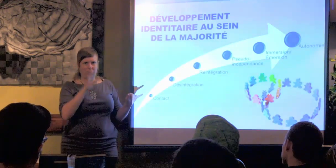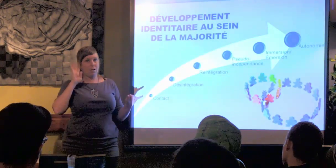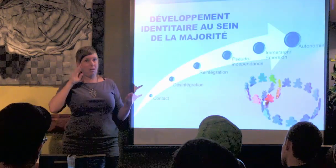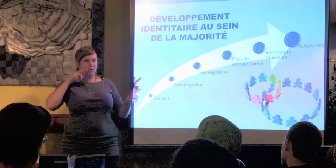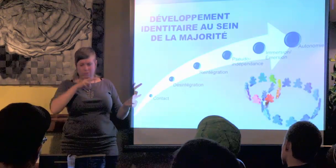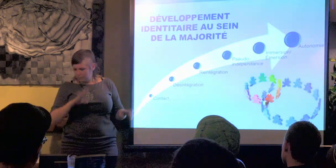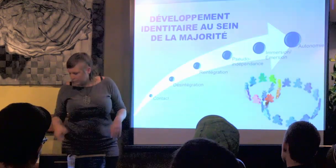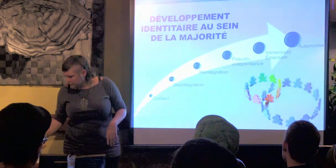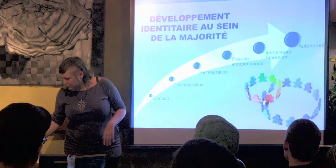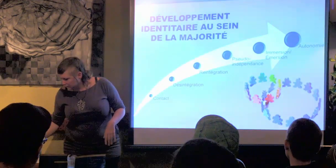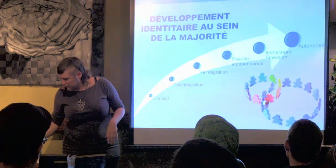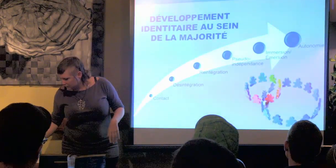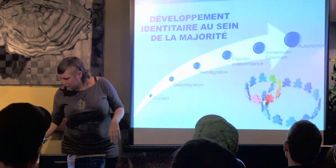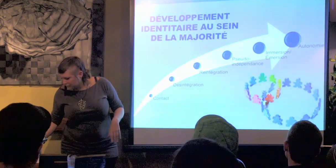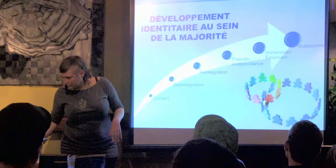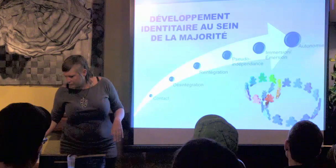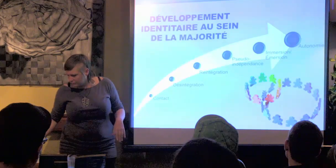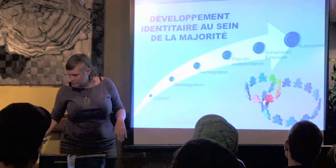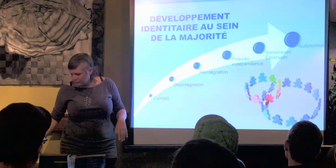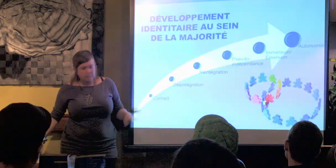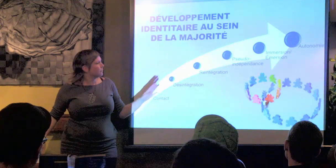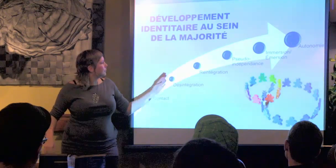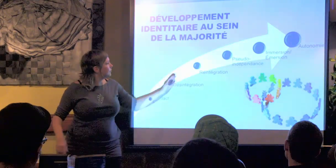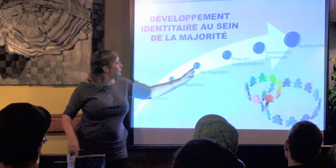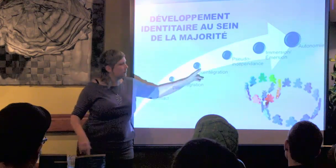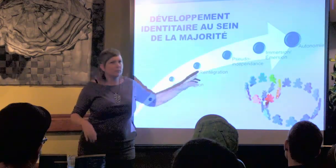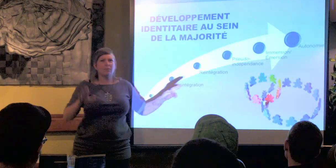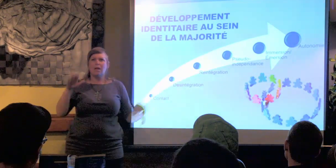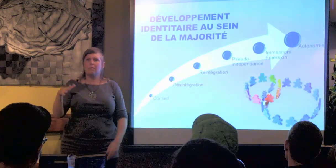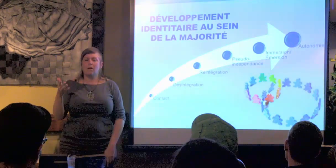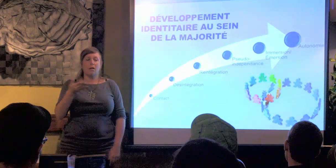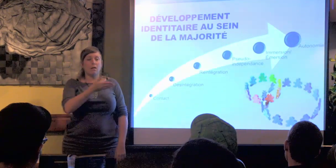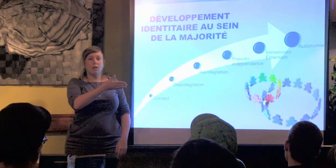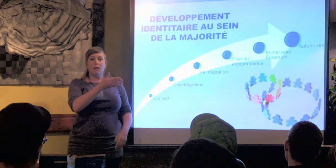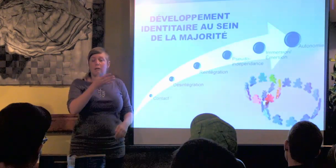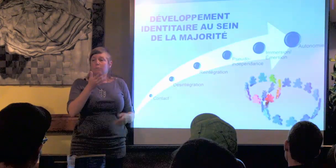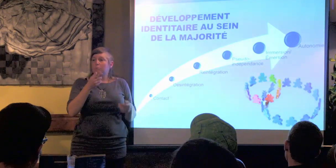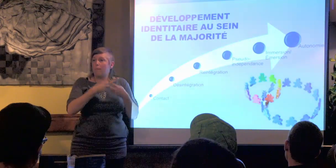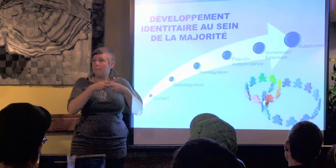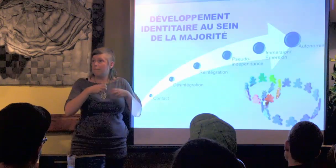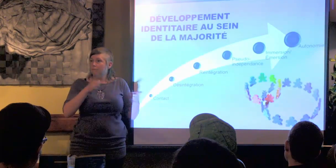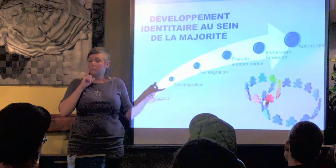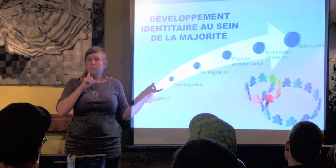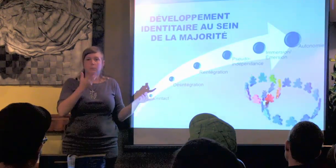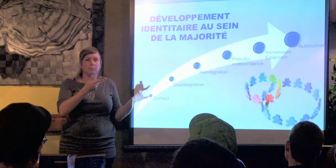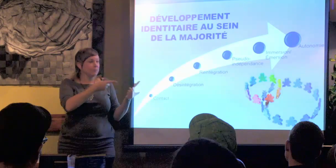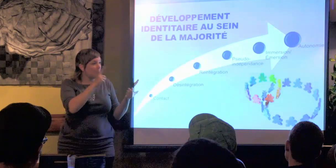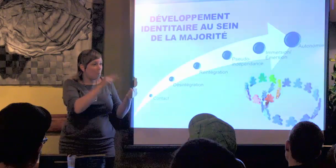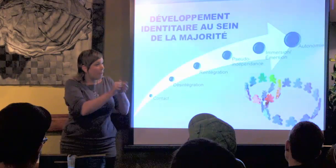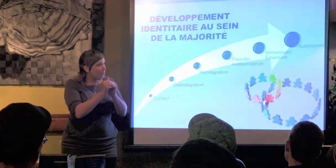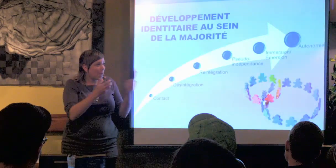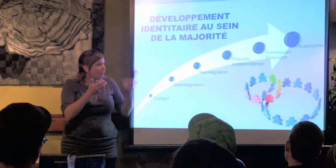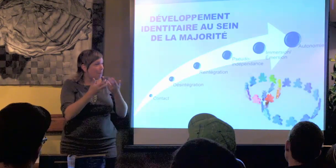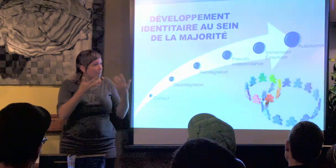Il voit que sa majorité à lui, le monde d'entendant, est différent de la minorité chez les sourds. Il dit après